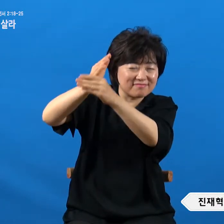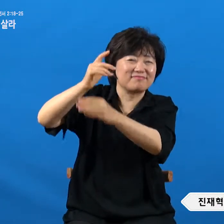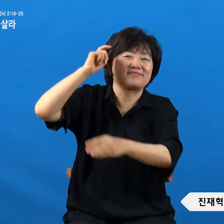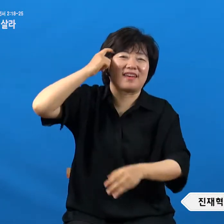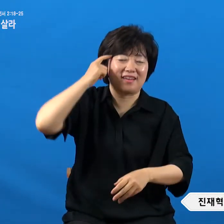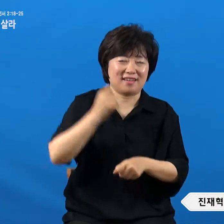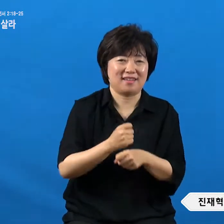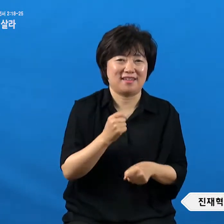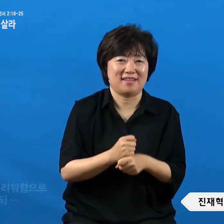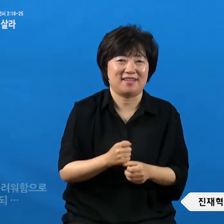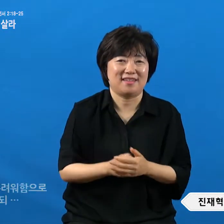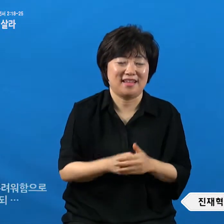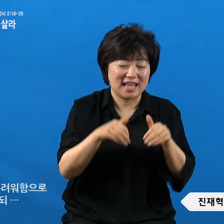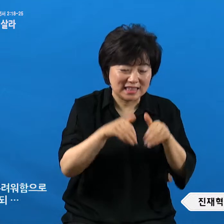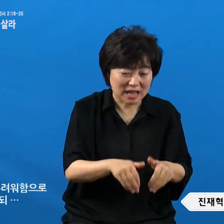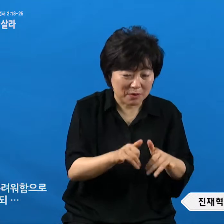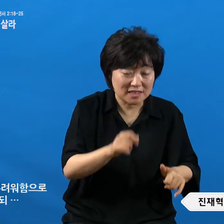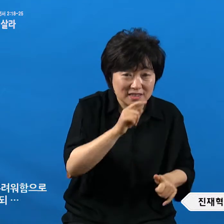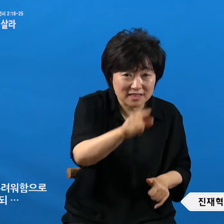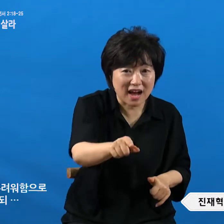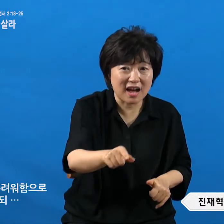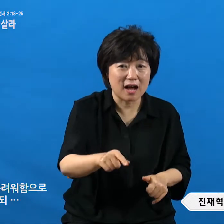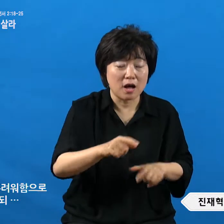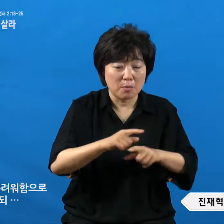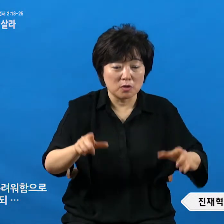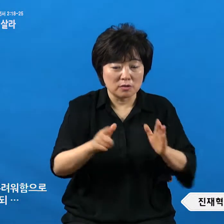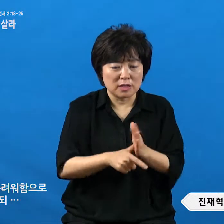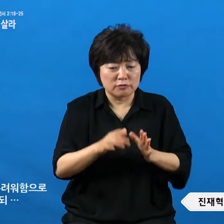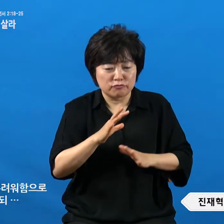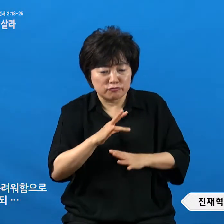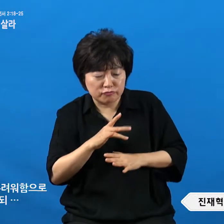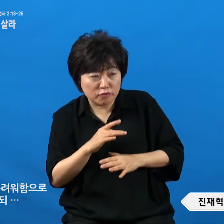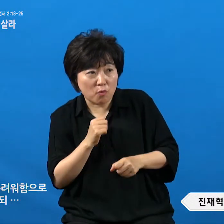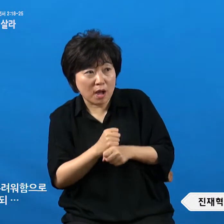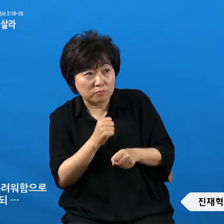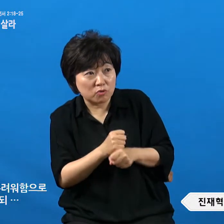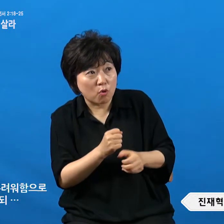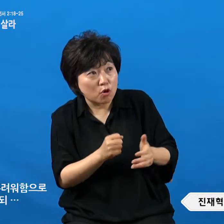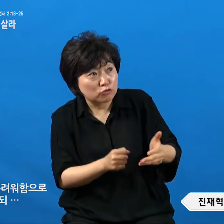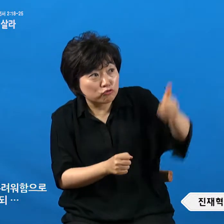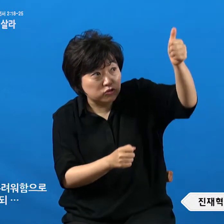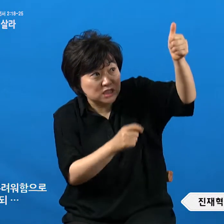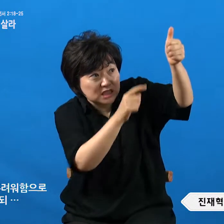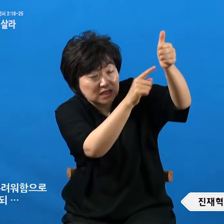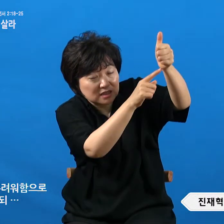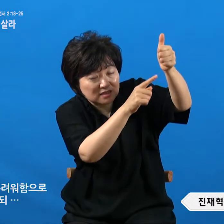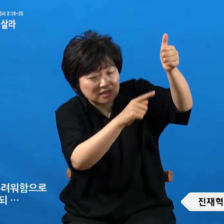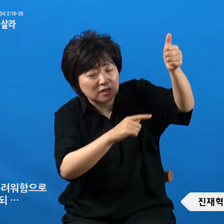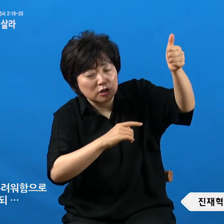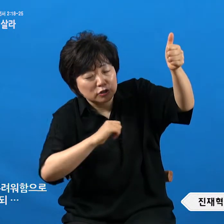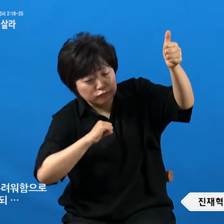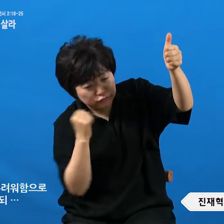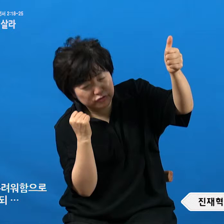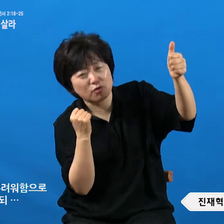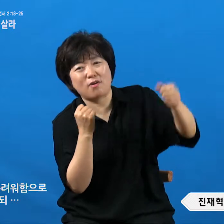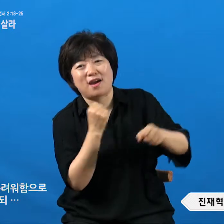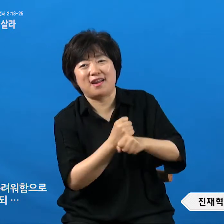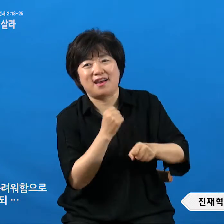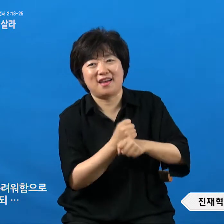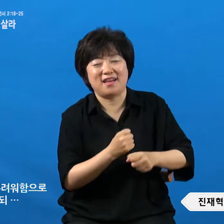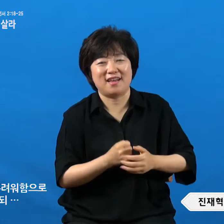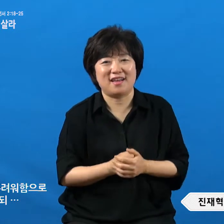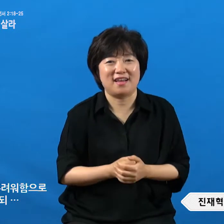말씀합니다. 사환들아 범사에 두려워함으로 주인들에게 순종하되. 이 두려워해야 할 대상이